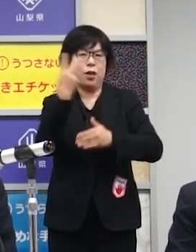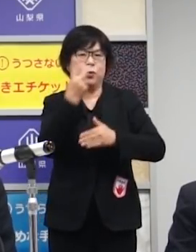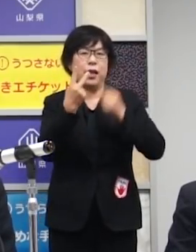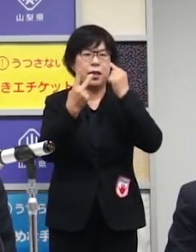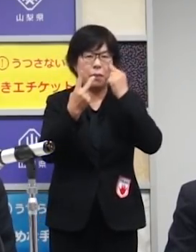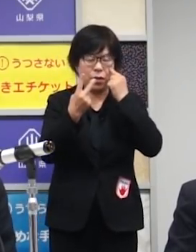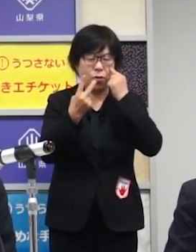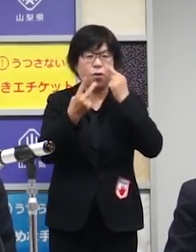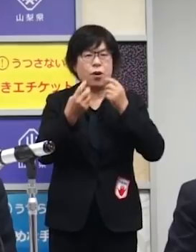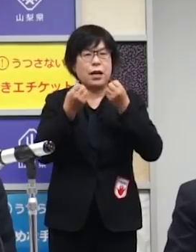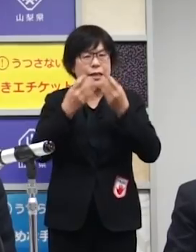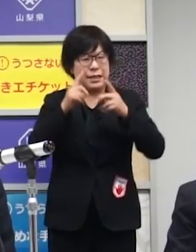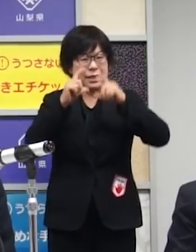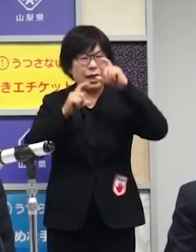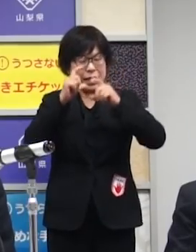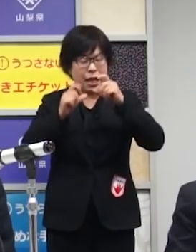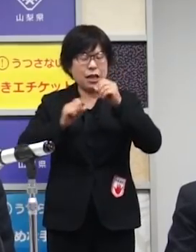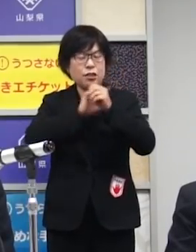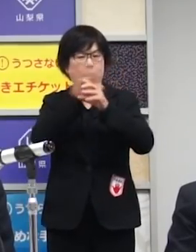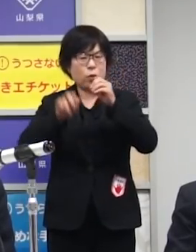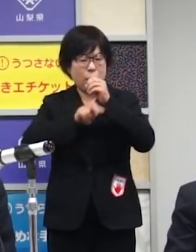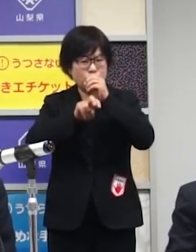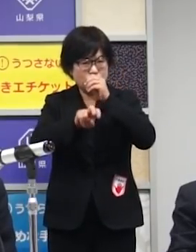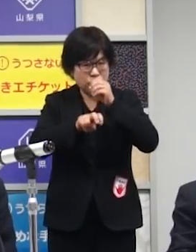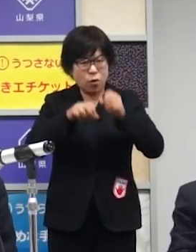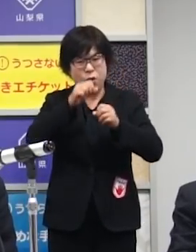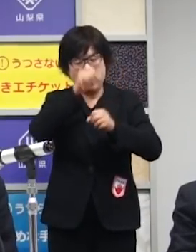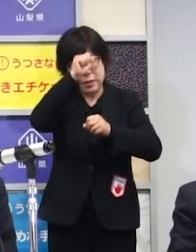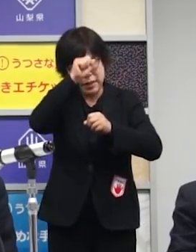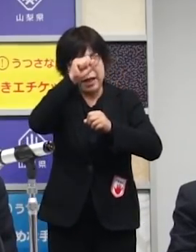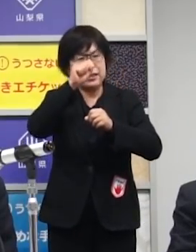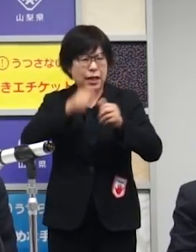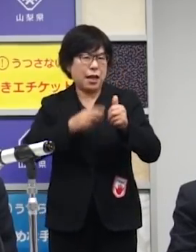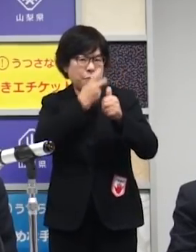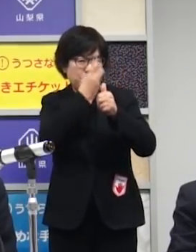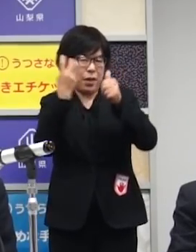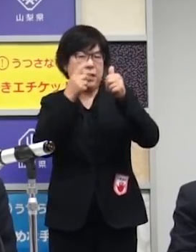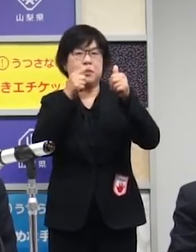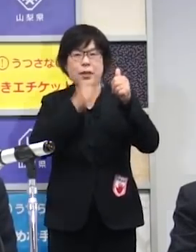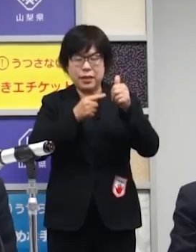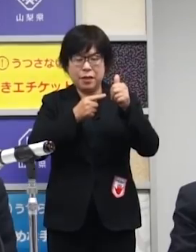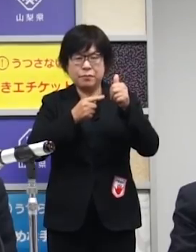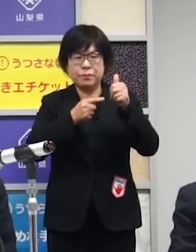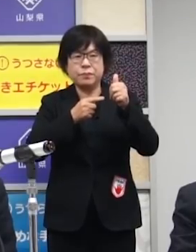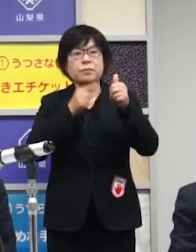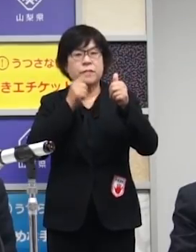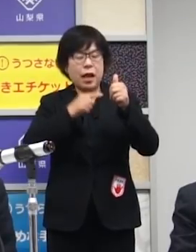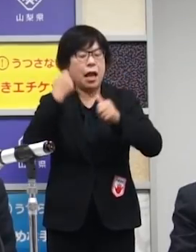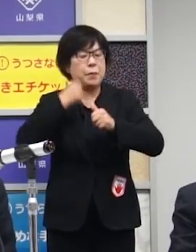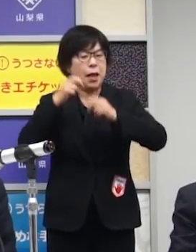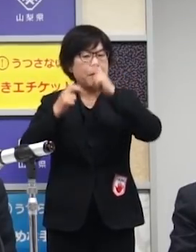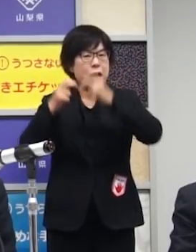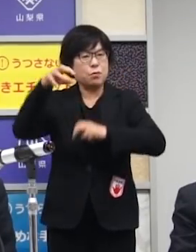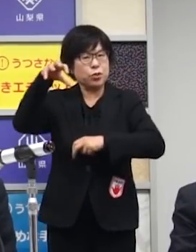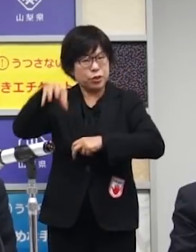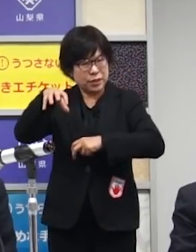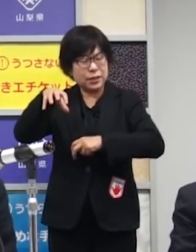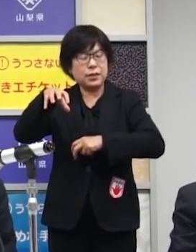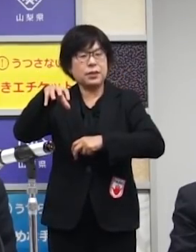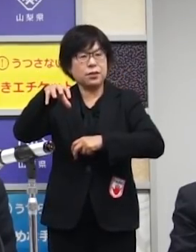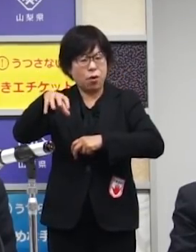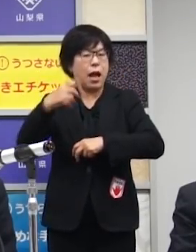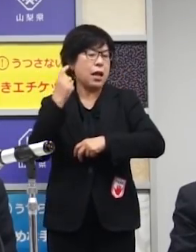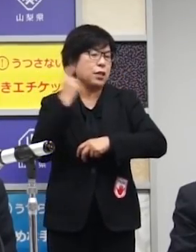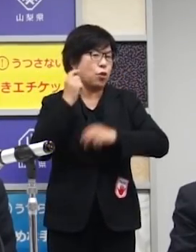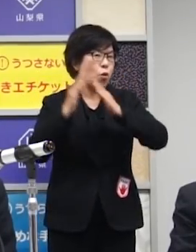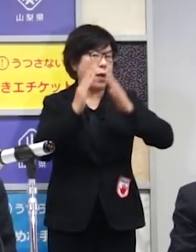型コロナウイルスの患者が確認されました。患者さんは南アルプス市及び昭